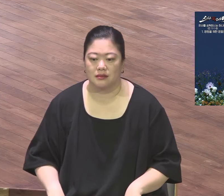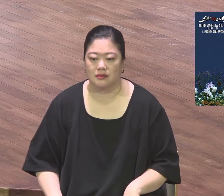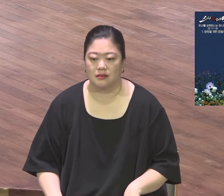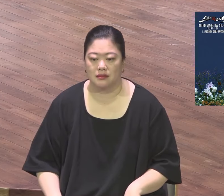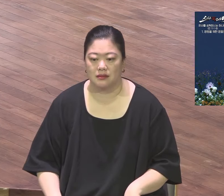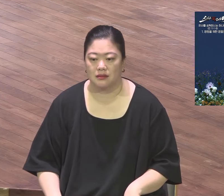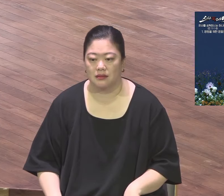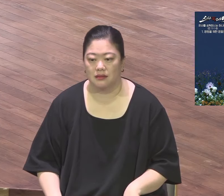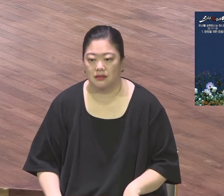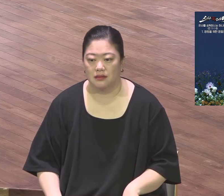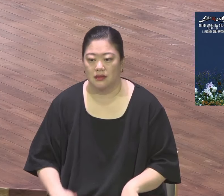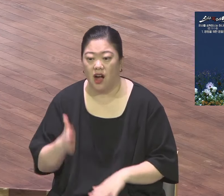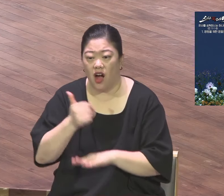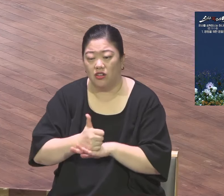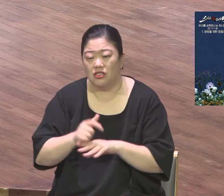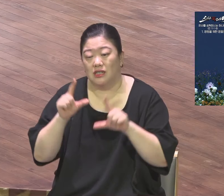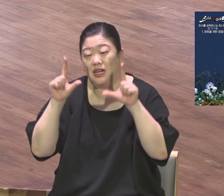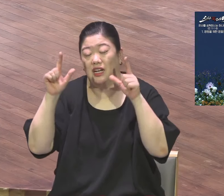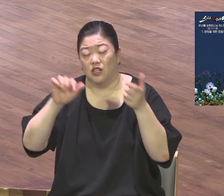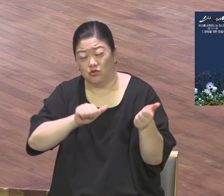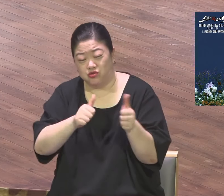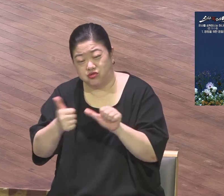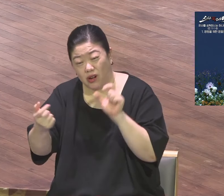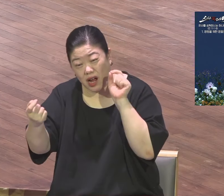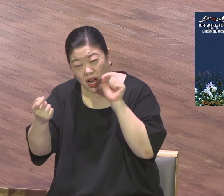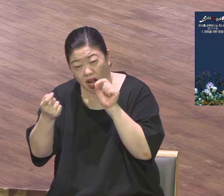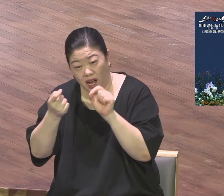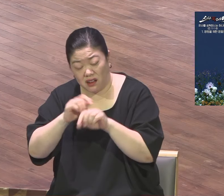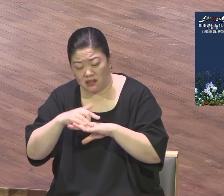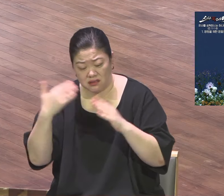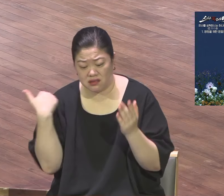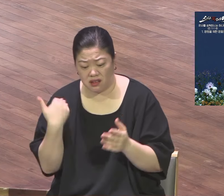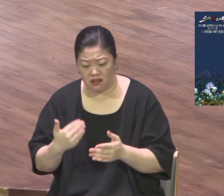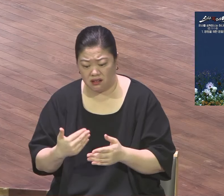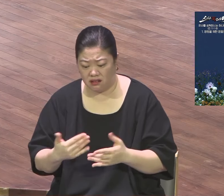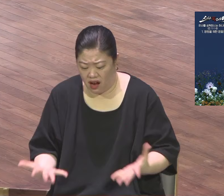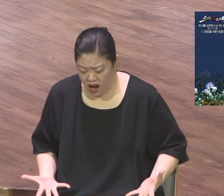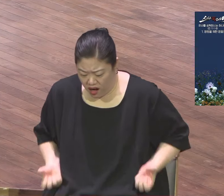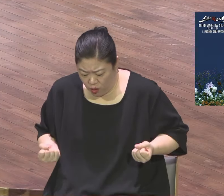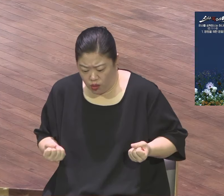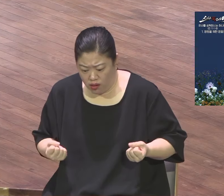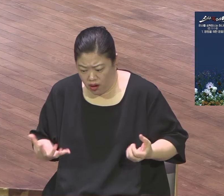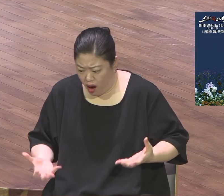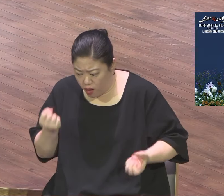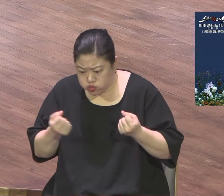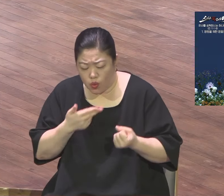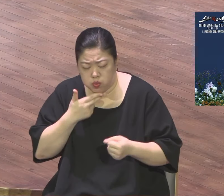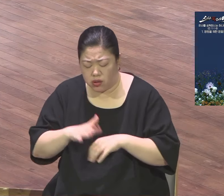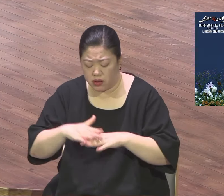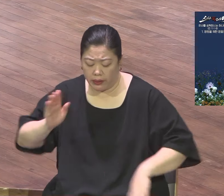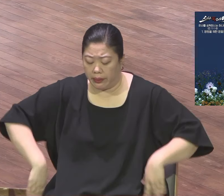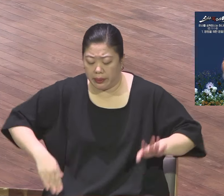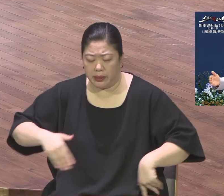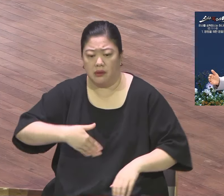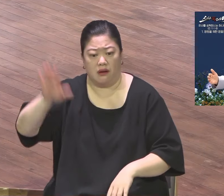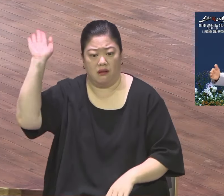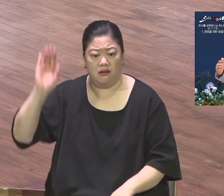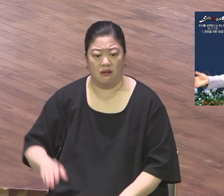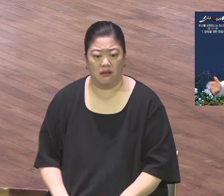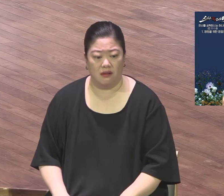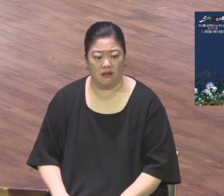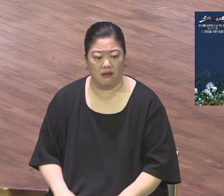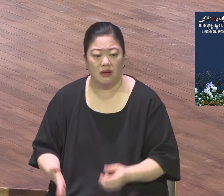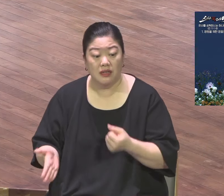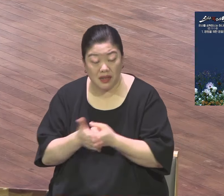감을 때 후회하는 삶을 살지 마라. 이제부터는 삼오직의 영적 자세를 가지고 다른 사람을 살리는